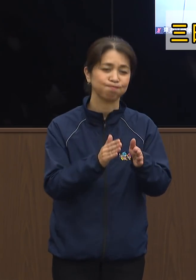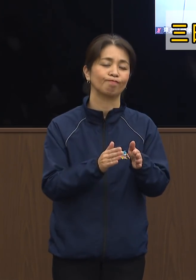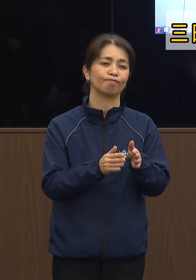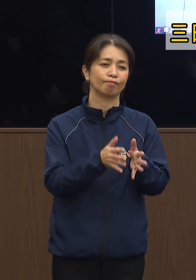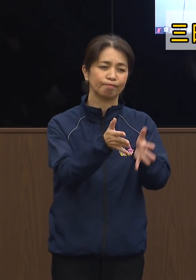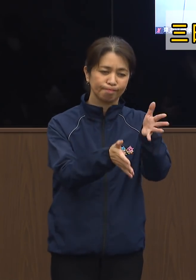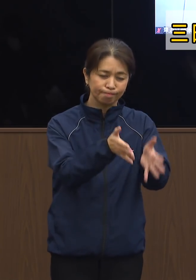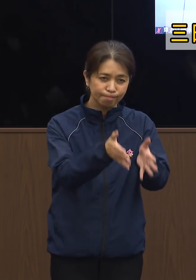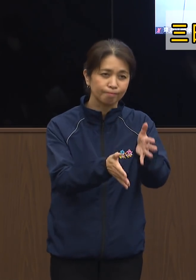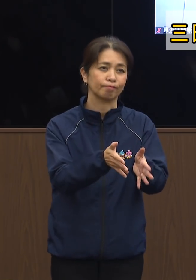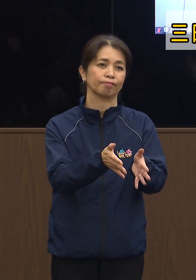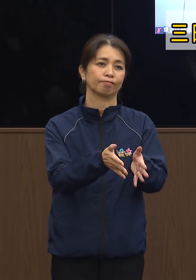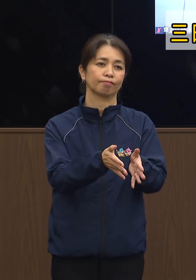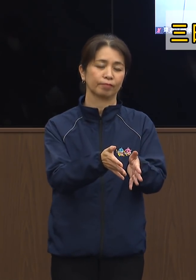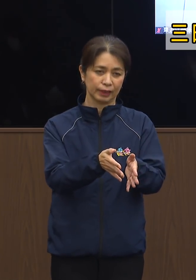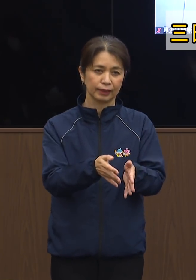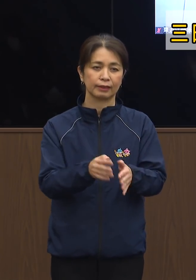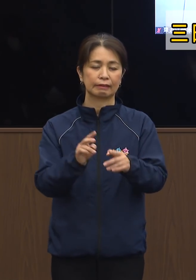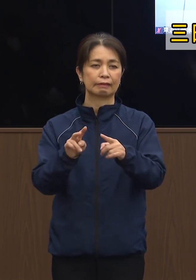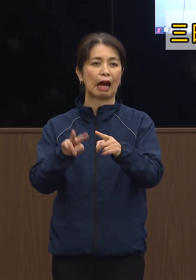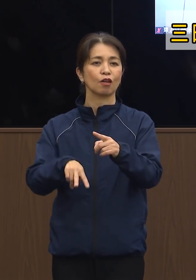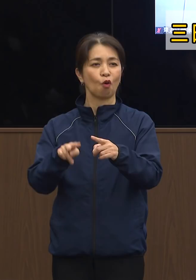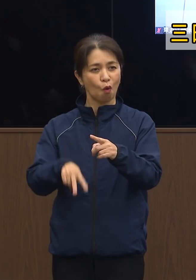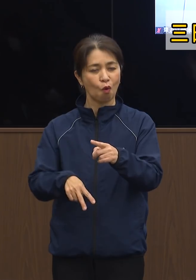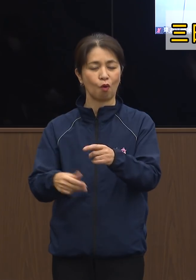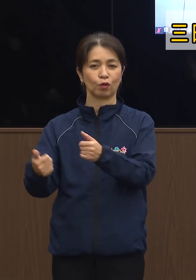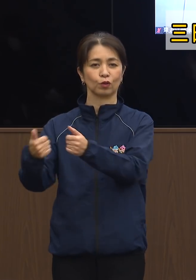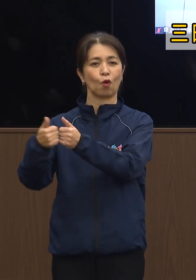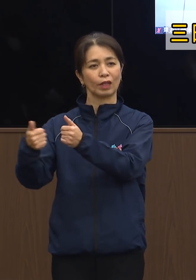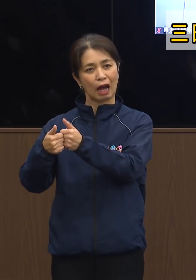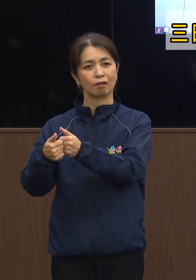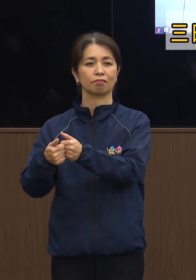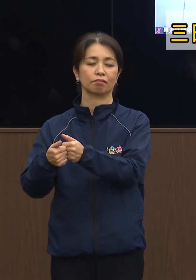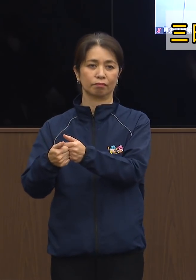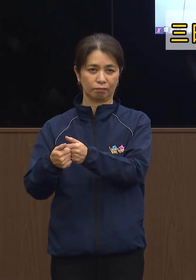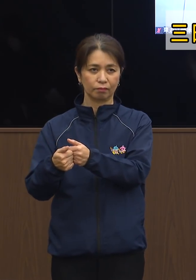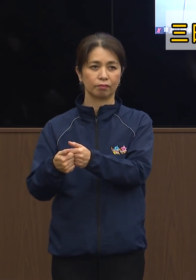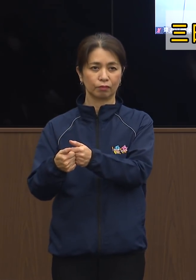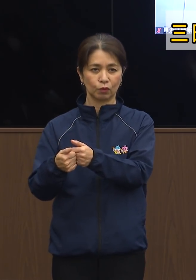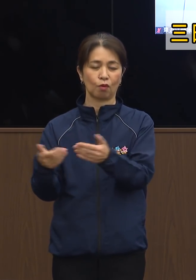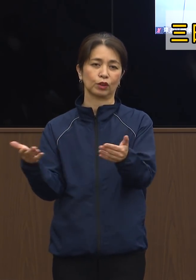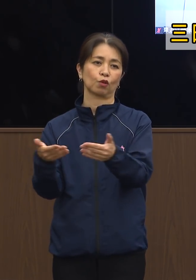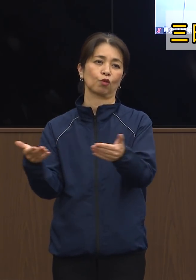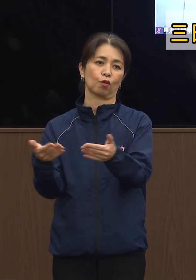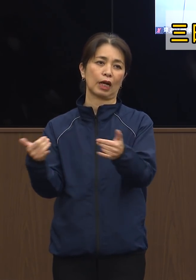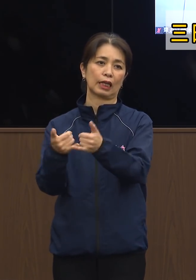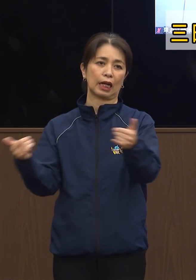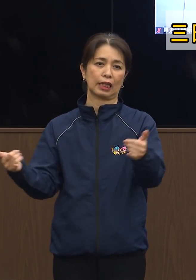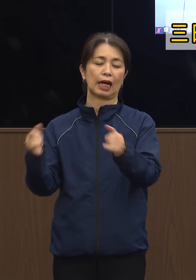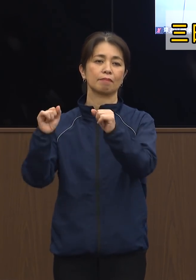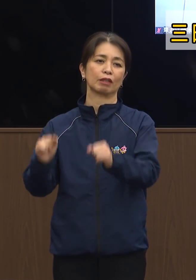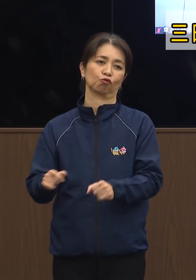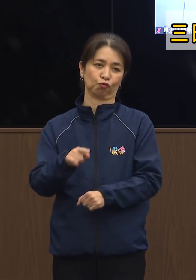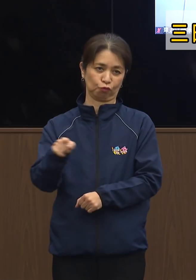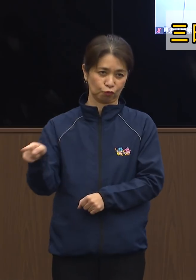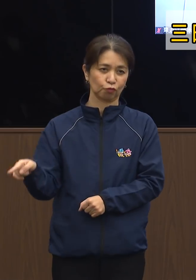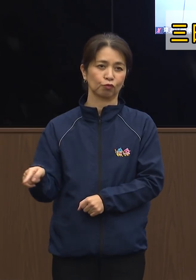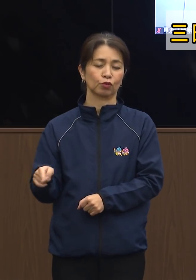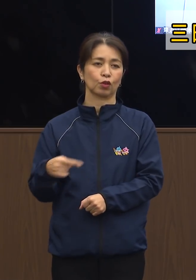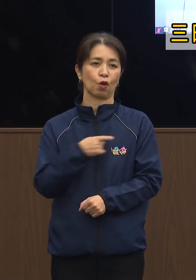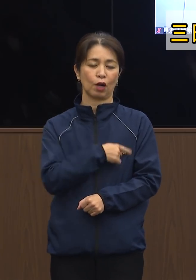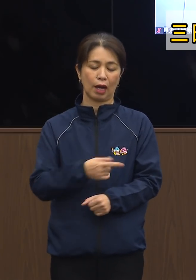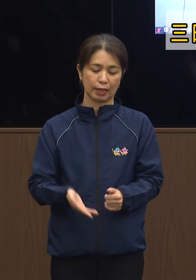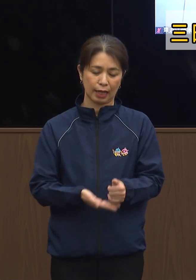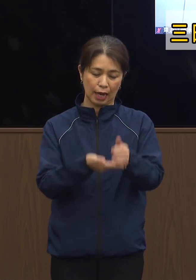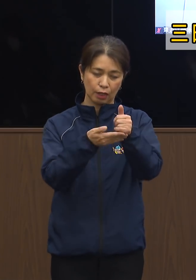さん、また介護や相談等業務に当たっていただいている皆様方がいらっしゃいます。心から敬意